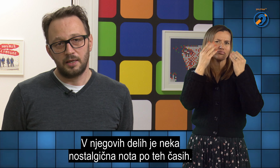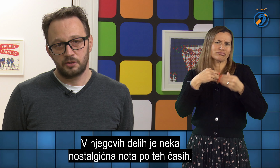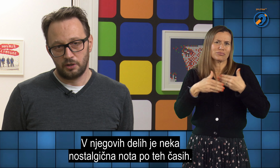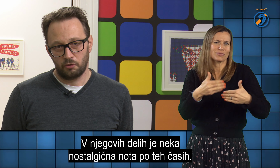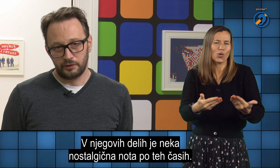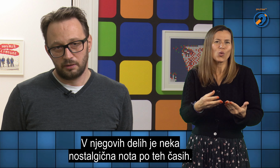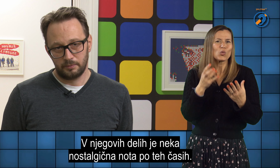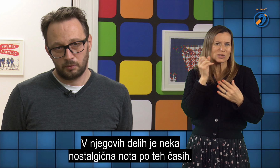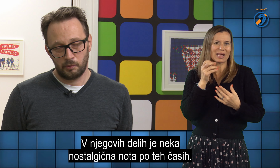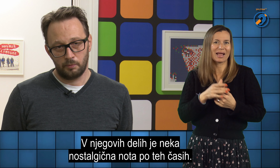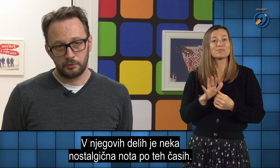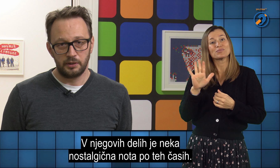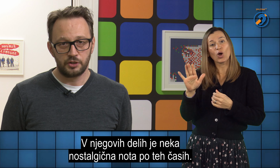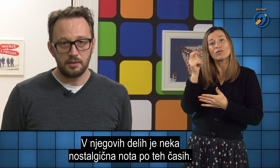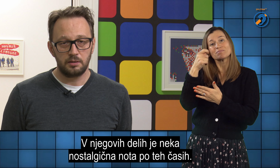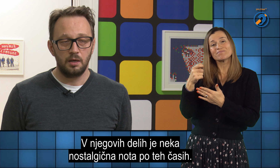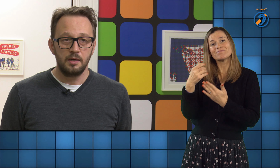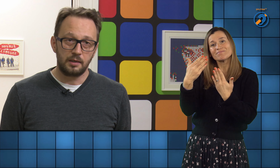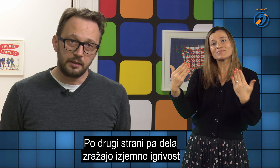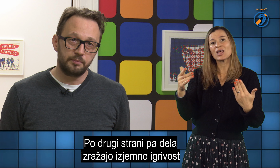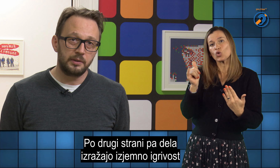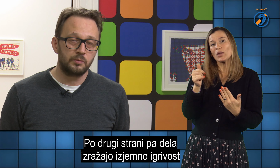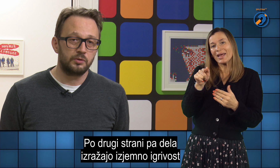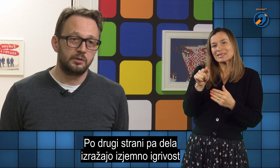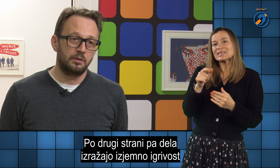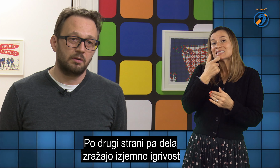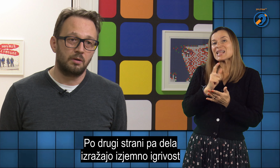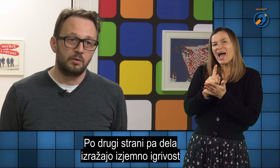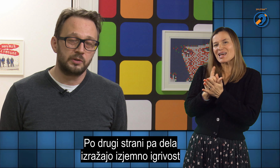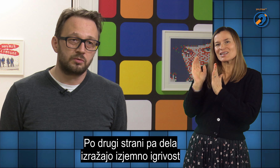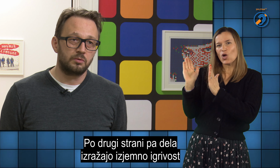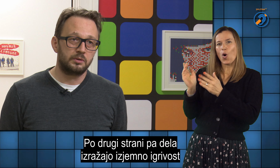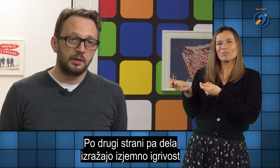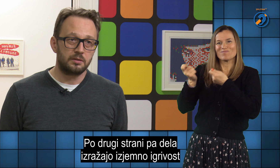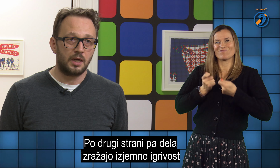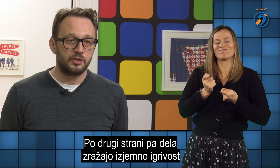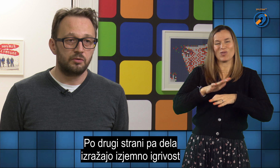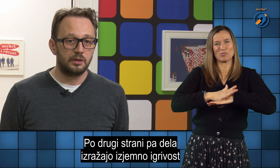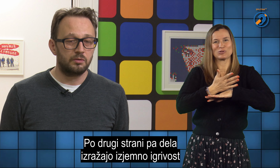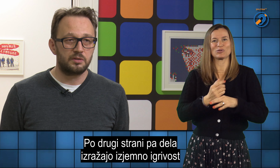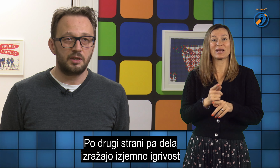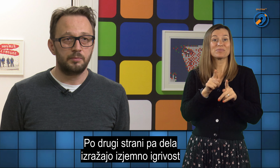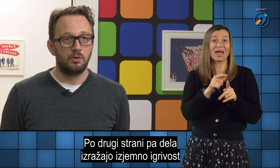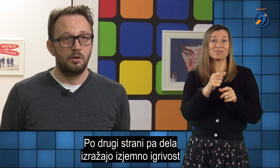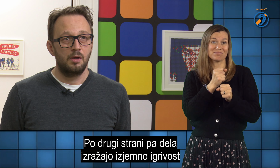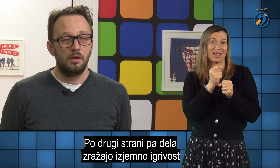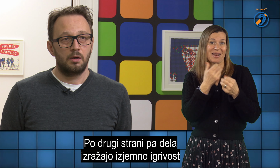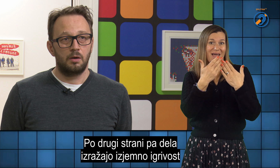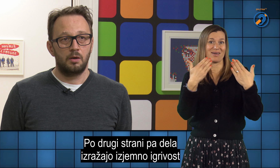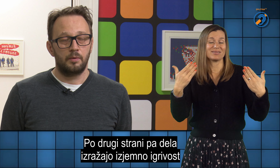ta nostalgična nota po teh časih. Hkrati pa nam tudi v bistvu dela izražajo neko